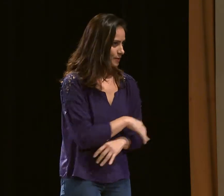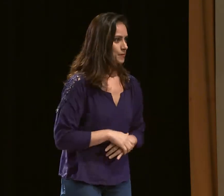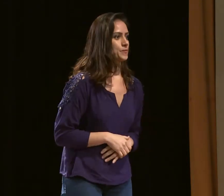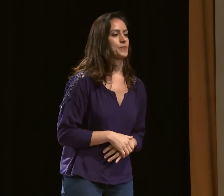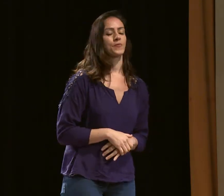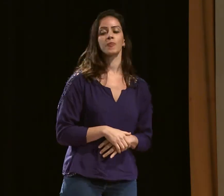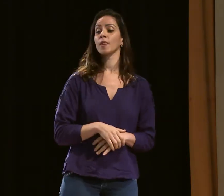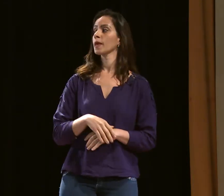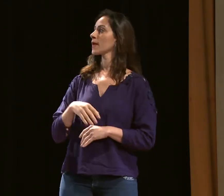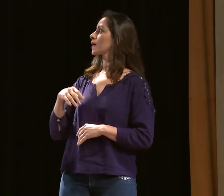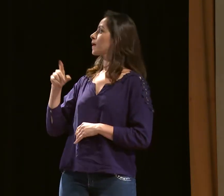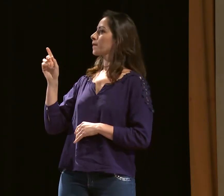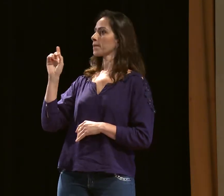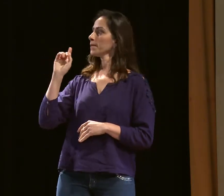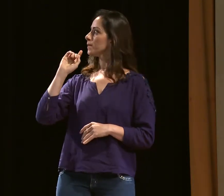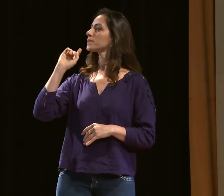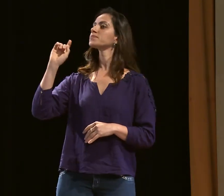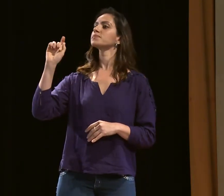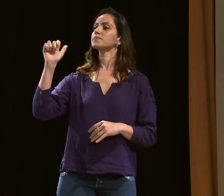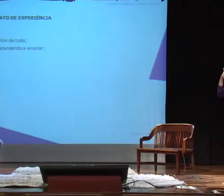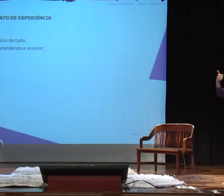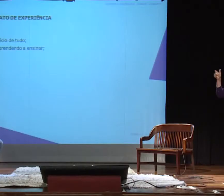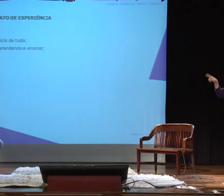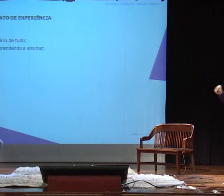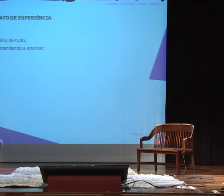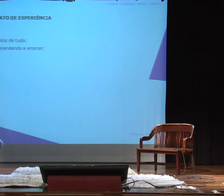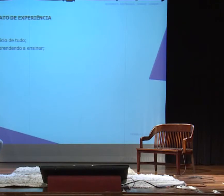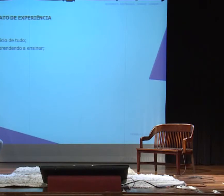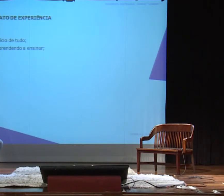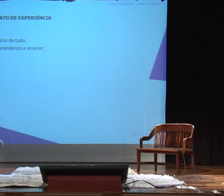de Janeiro, então eu queria me aprofundar. Pode passar.